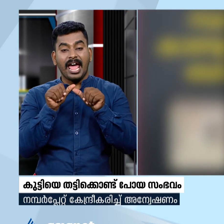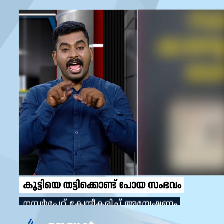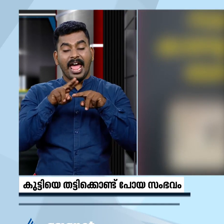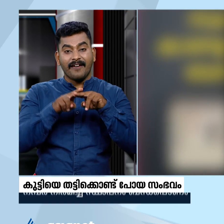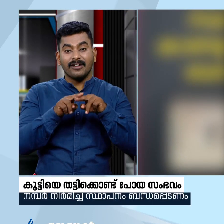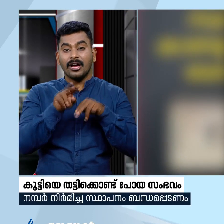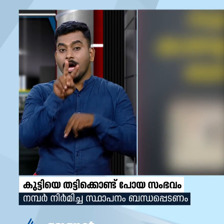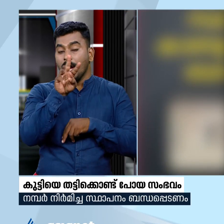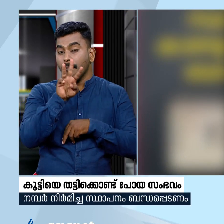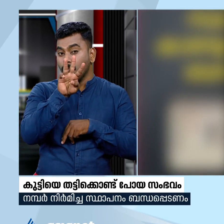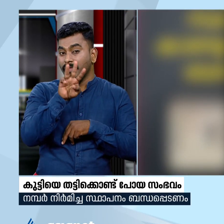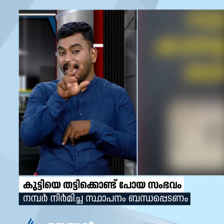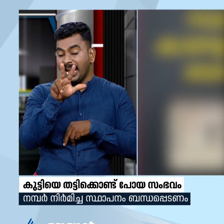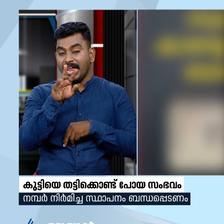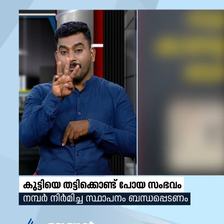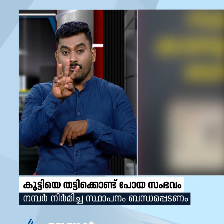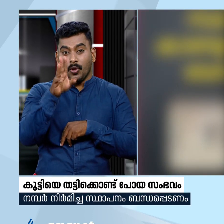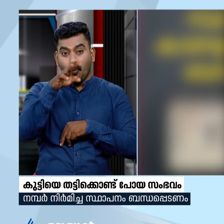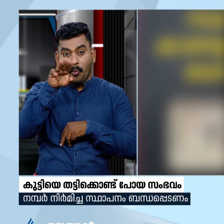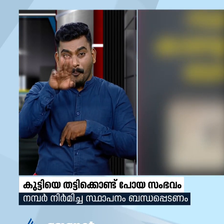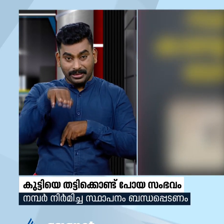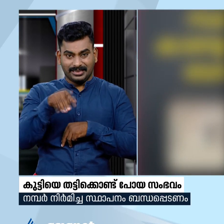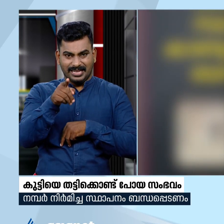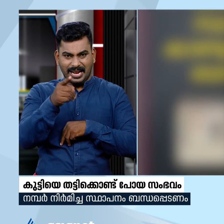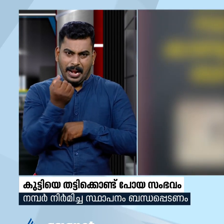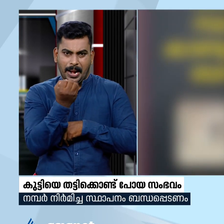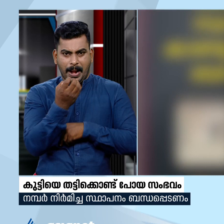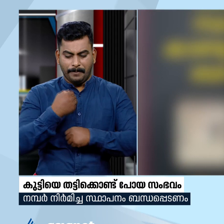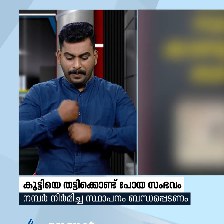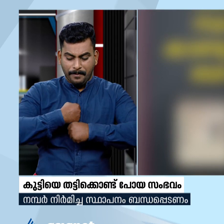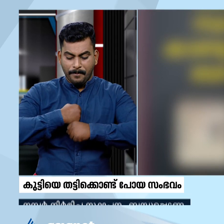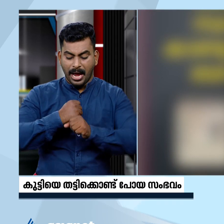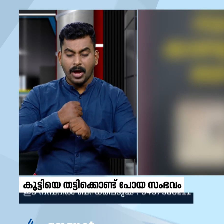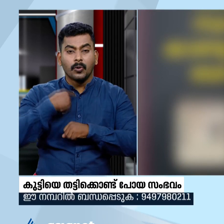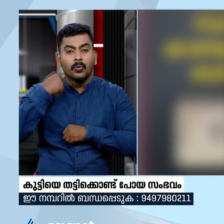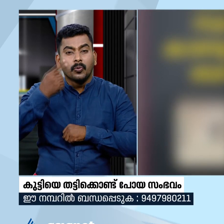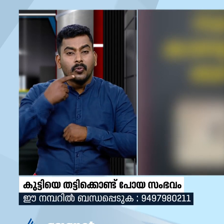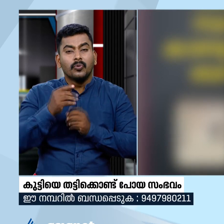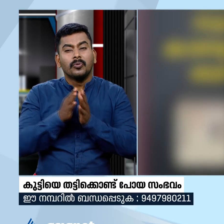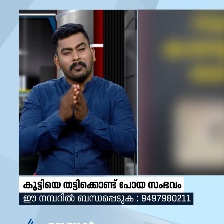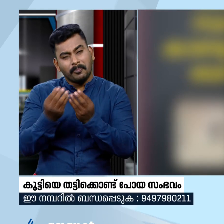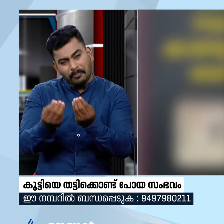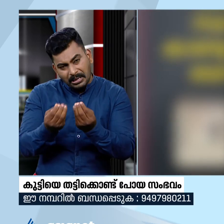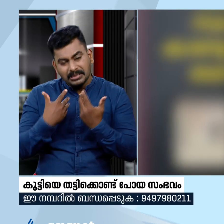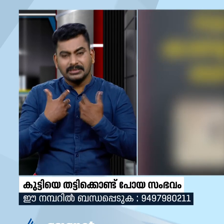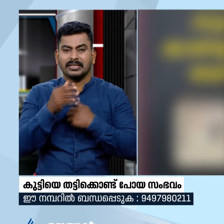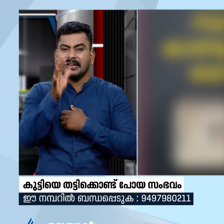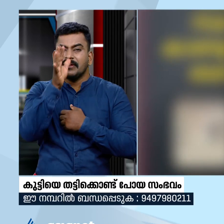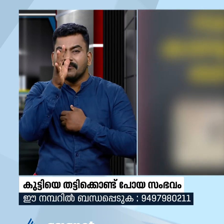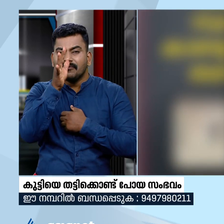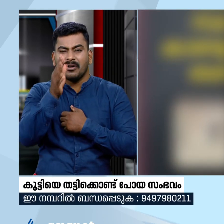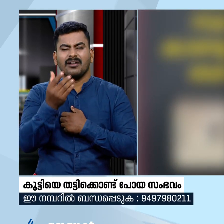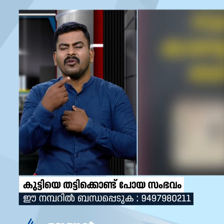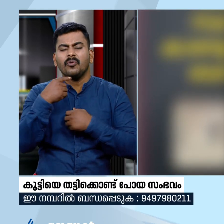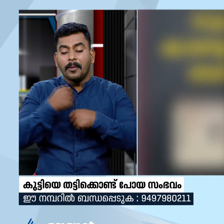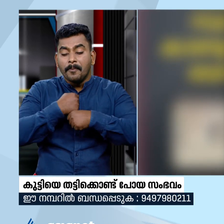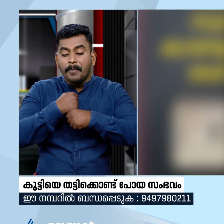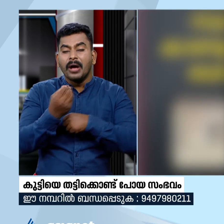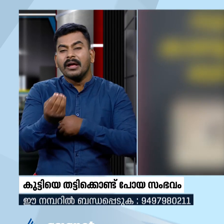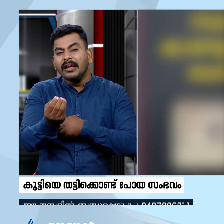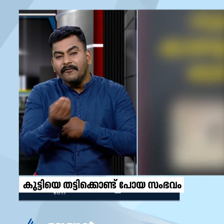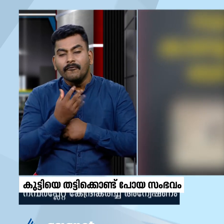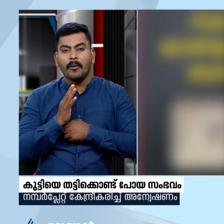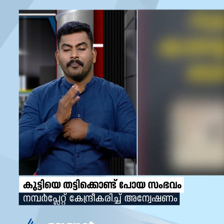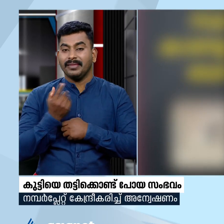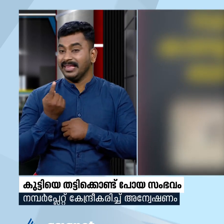K04AF 3239 എന്ന നമ്പർ സ്വിഫ്റ്റ് കാറിന്റെ CCTV ദൃശ്യങ്ങൾ, നിർണായക CCTV ദൃശ്യങ്ങൾ പോലീസിനെ കിട്ടിയത്. കൊല്ലം പള്ളിക്കൽ മൂന്നര റോഡിലൂടെ